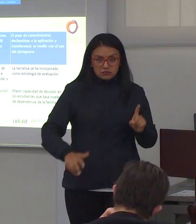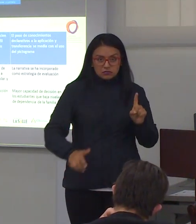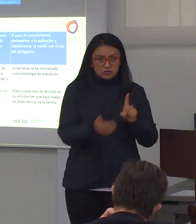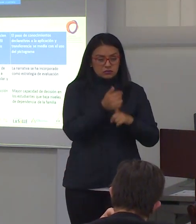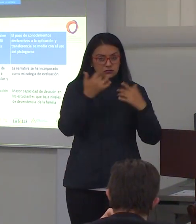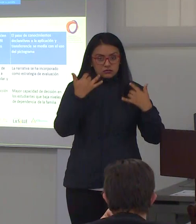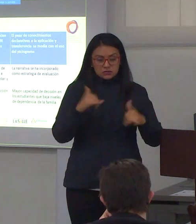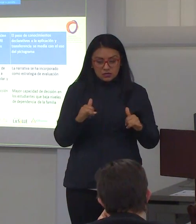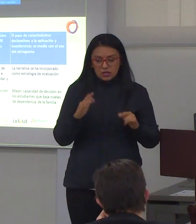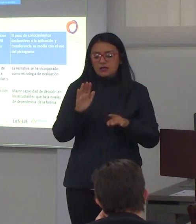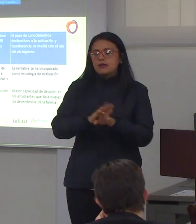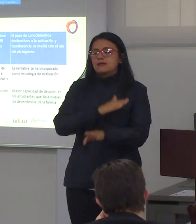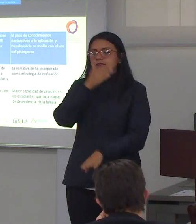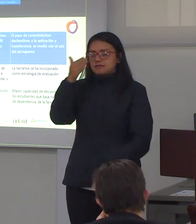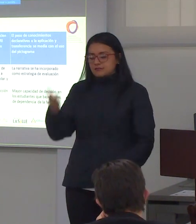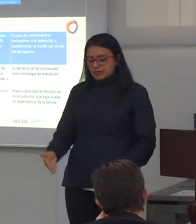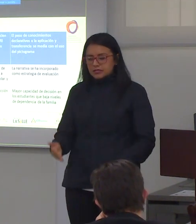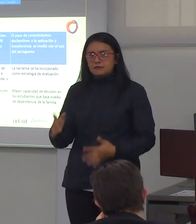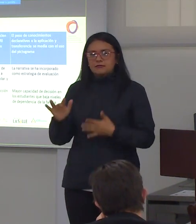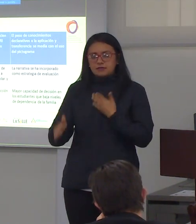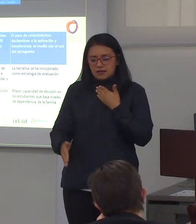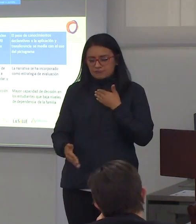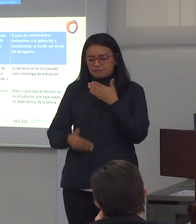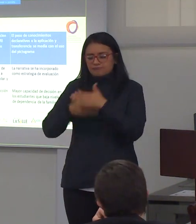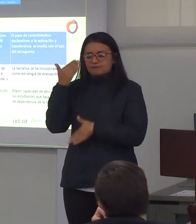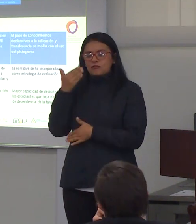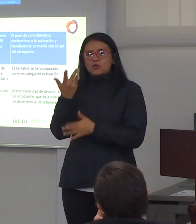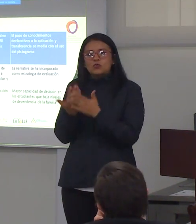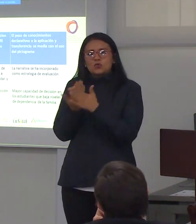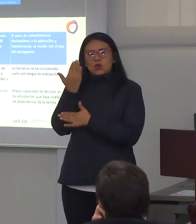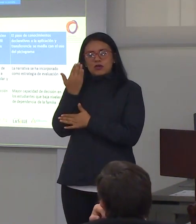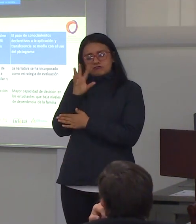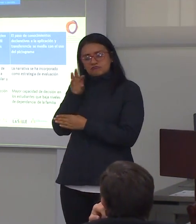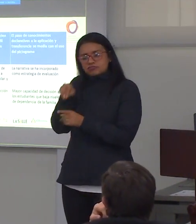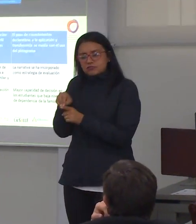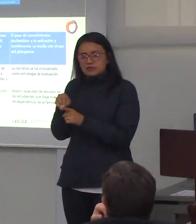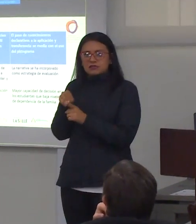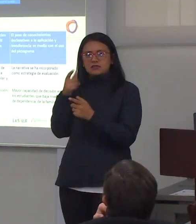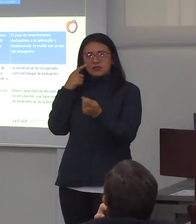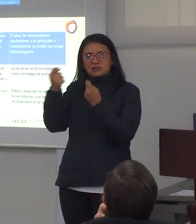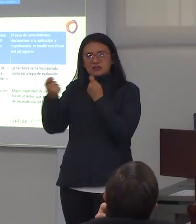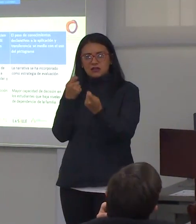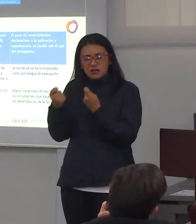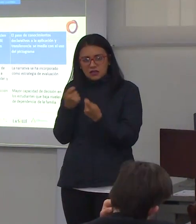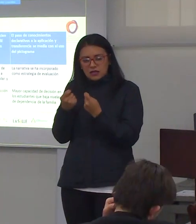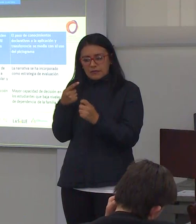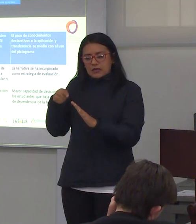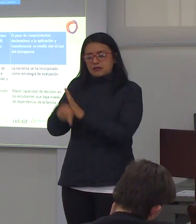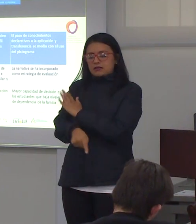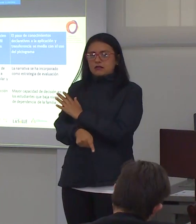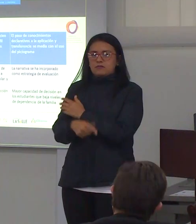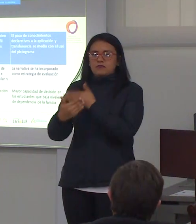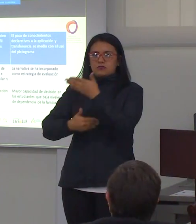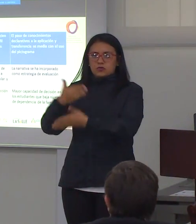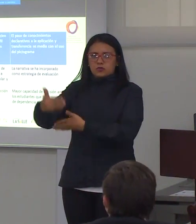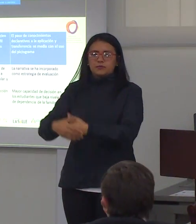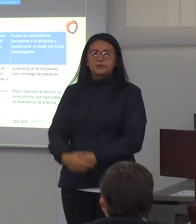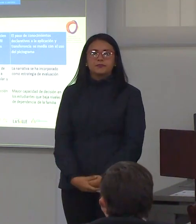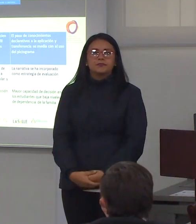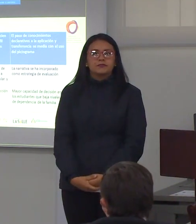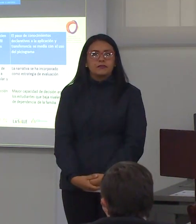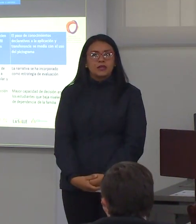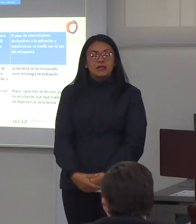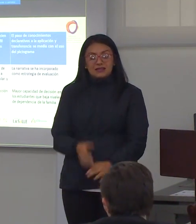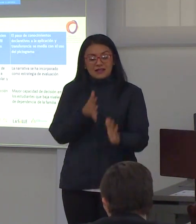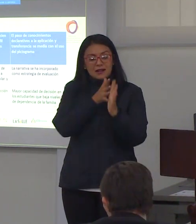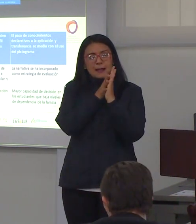buscamos ya posterior es insertar digamos nuevas estrategias nuevas opciones y complejizar el proceso la narrativa